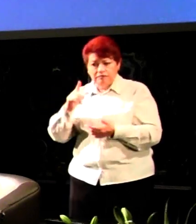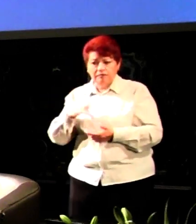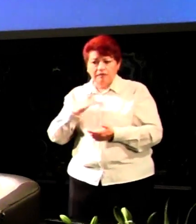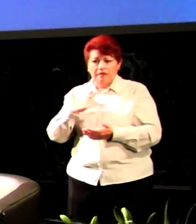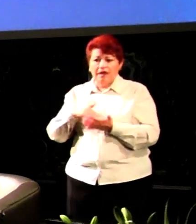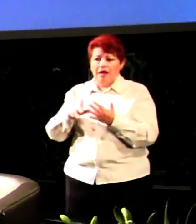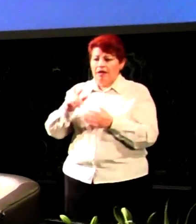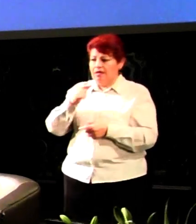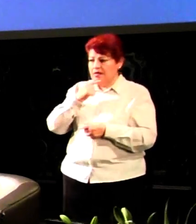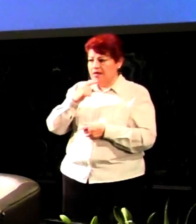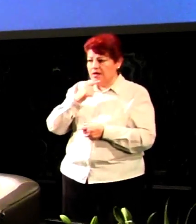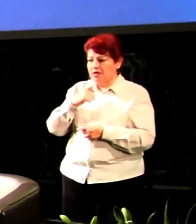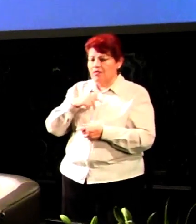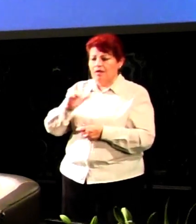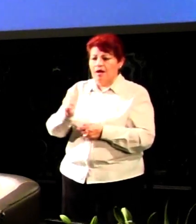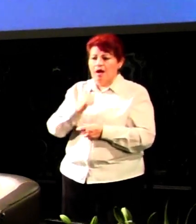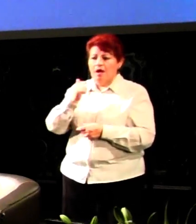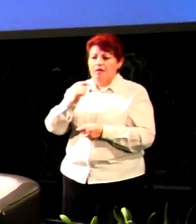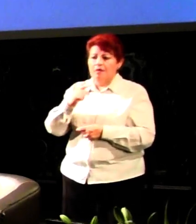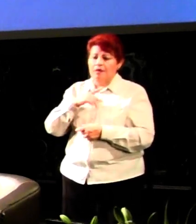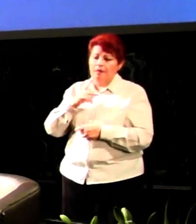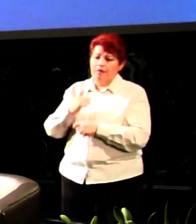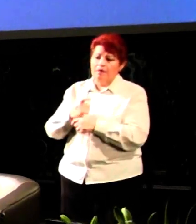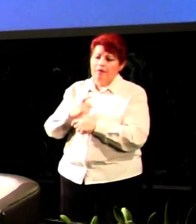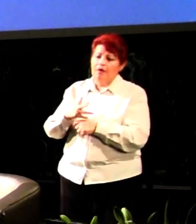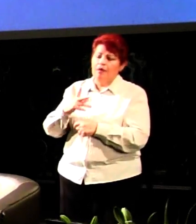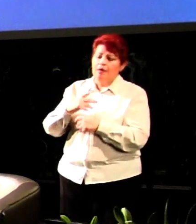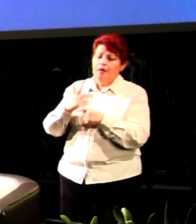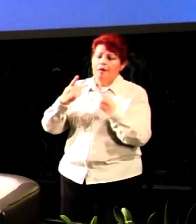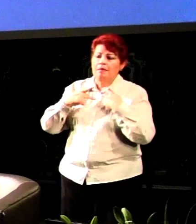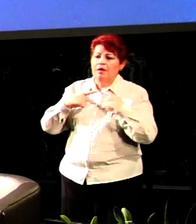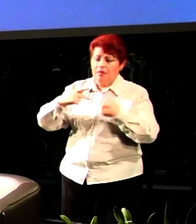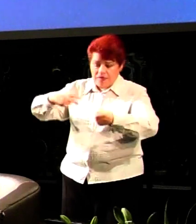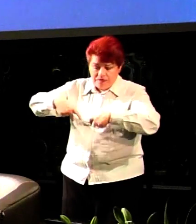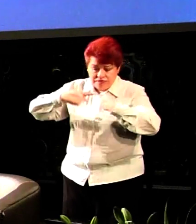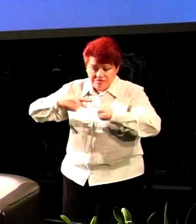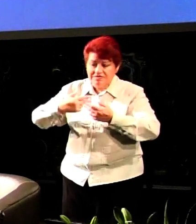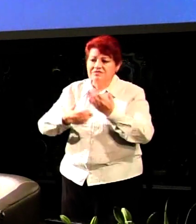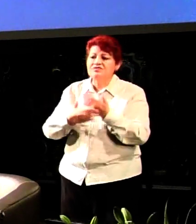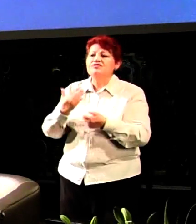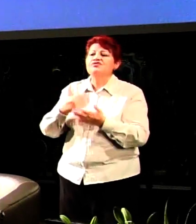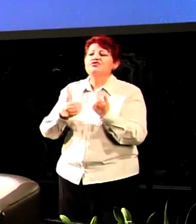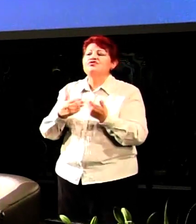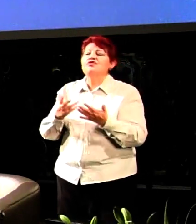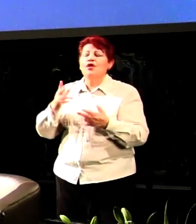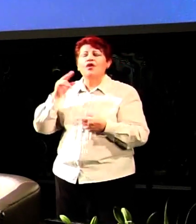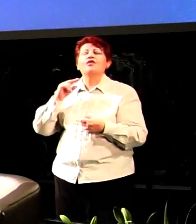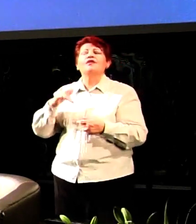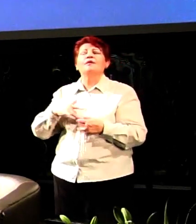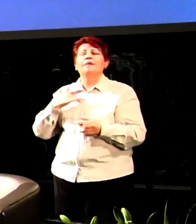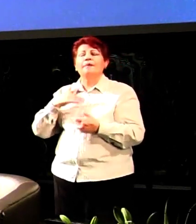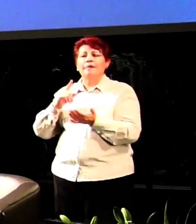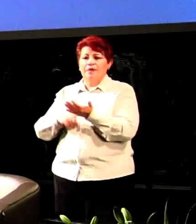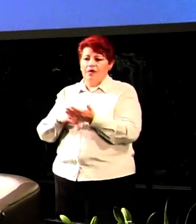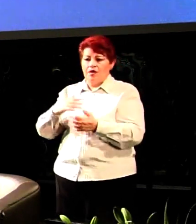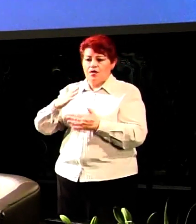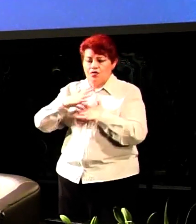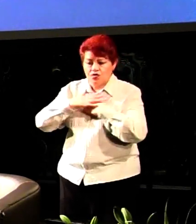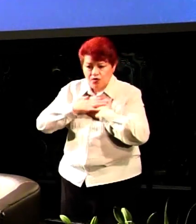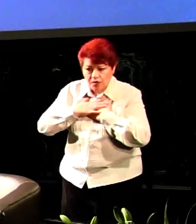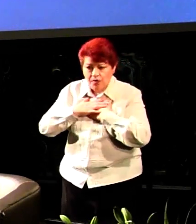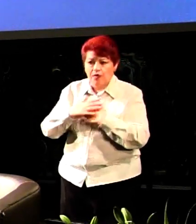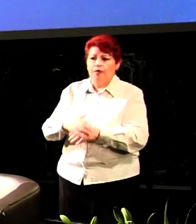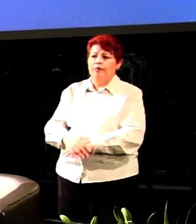en nuestros niños y en nuestros alumnos, primero tenemos que preguntarnos ¿en dónde está nuestra inteligencia emocional? Si yo quiero